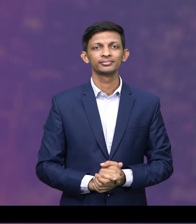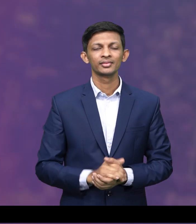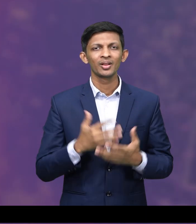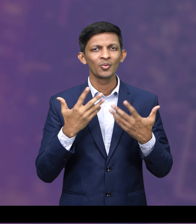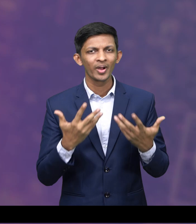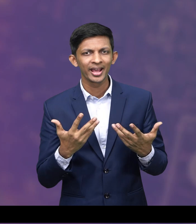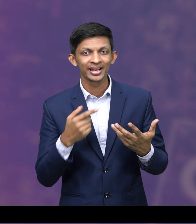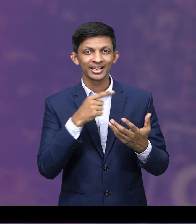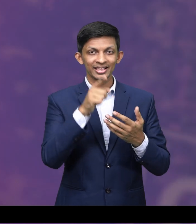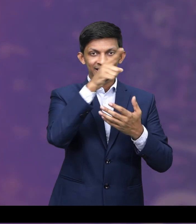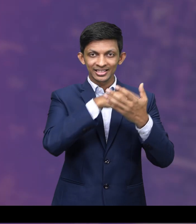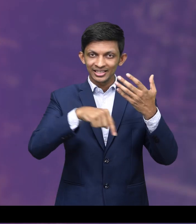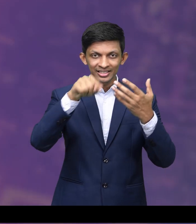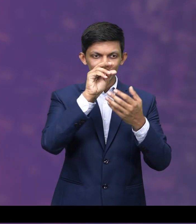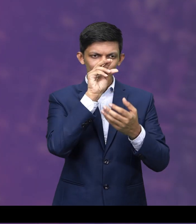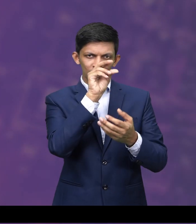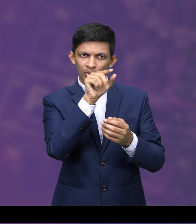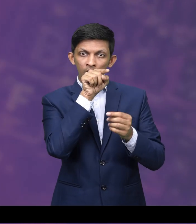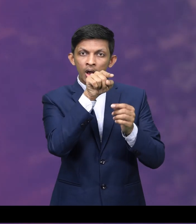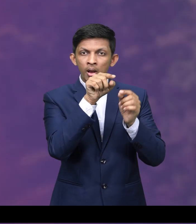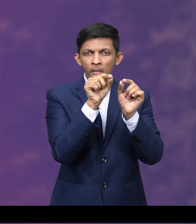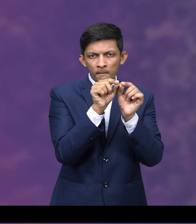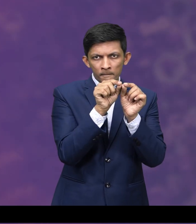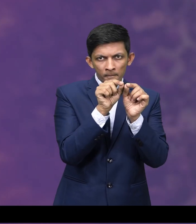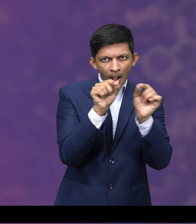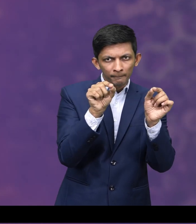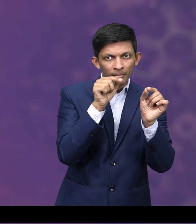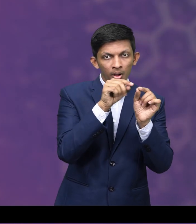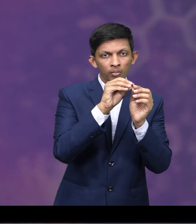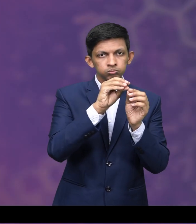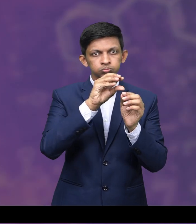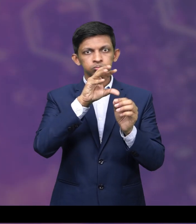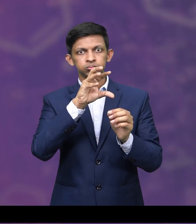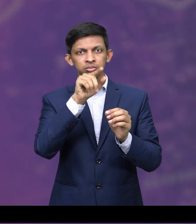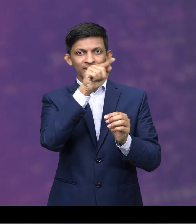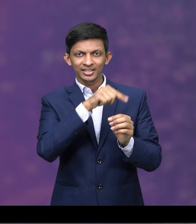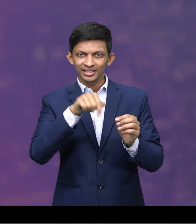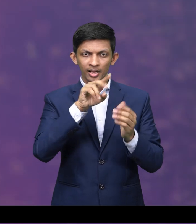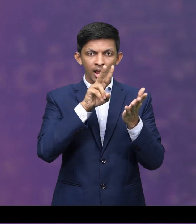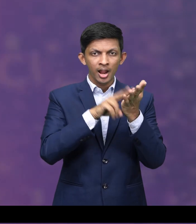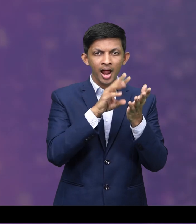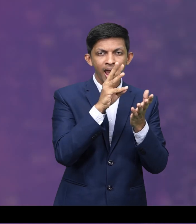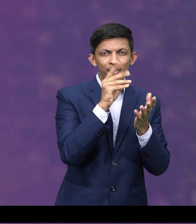కాబట్టి మనం సమూహంలోకి వెళ్ళినప్పుడు పరమాణు సంఖ్యతో పాటు పరమాణు పరిమాణం పెరుగుతుంది.